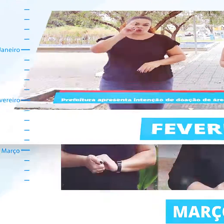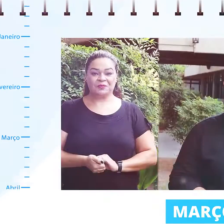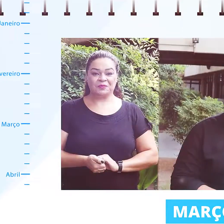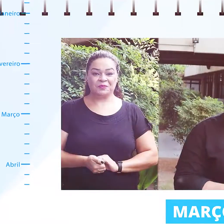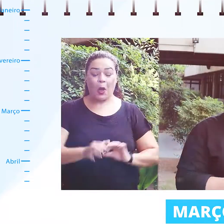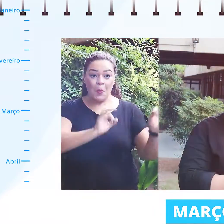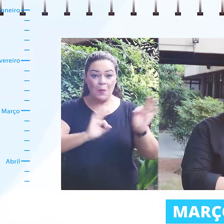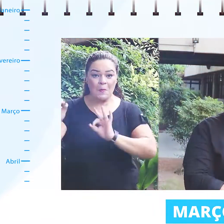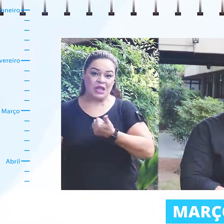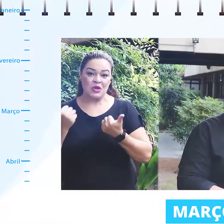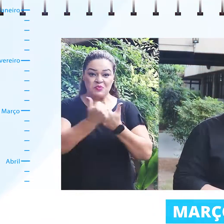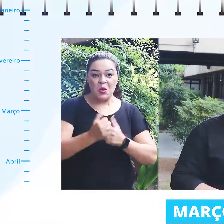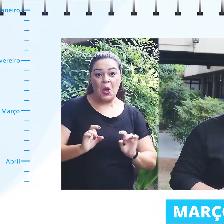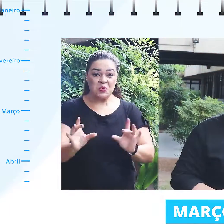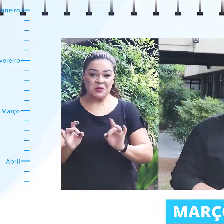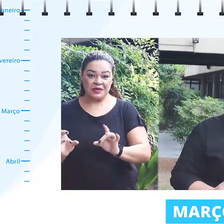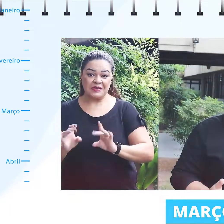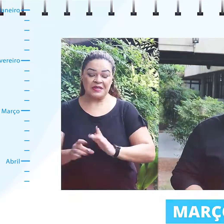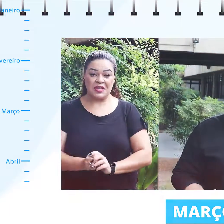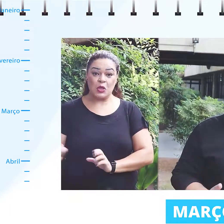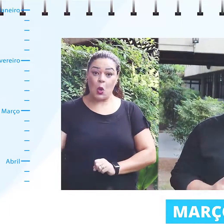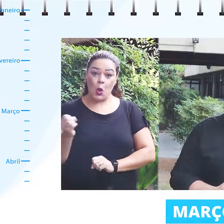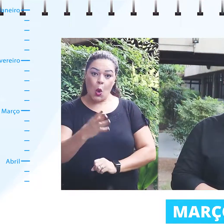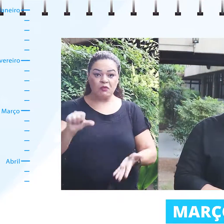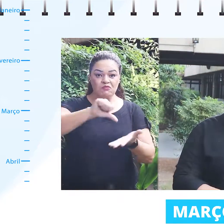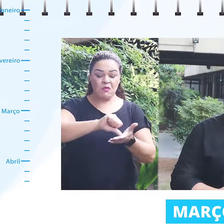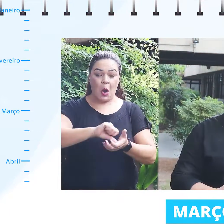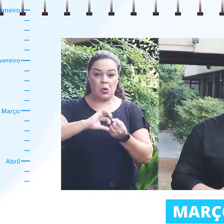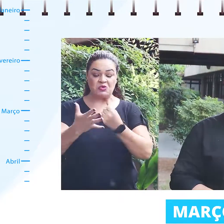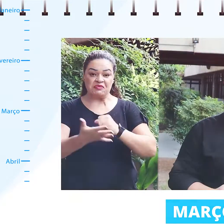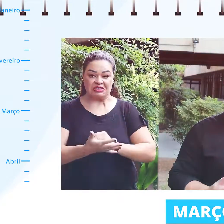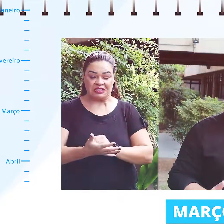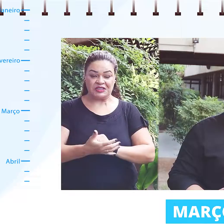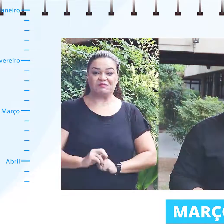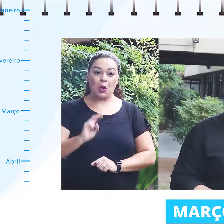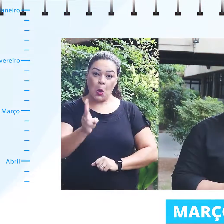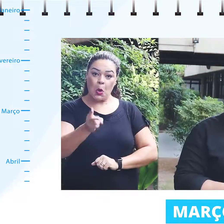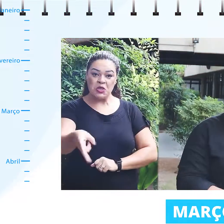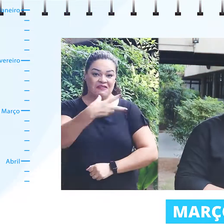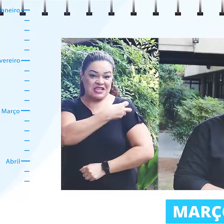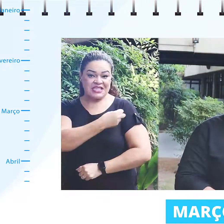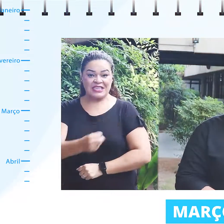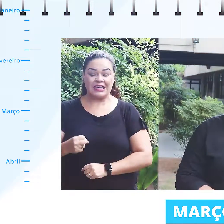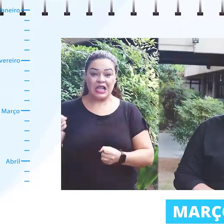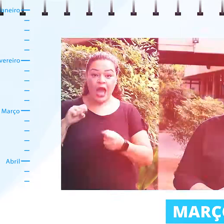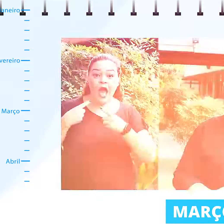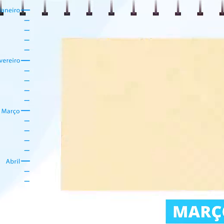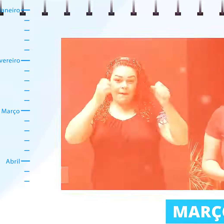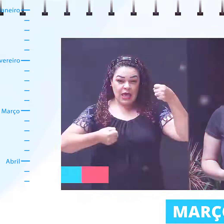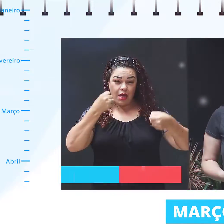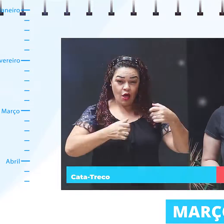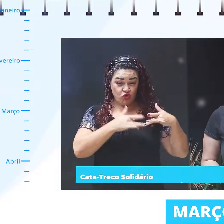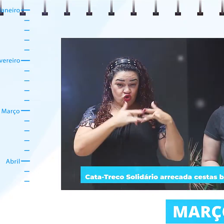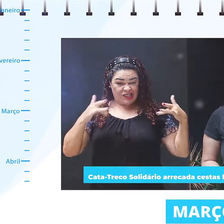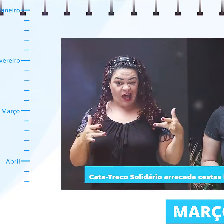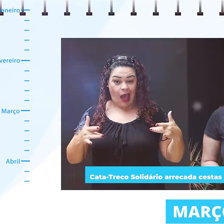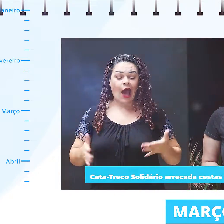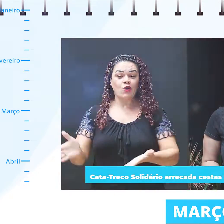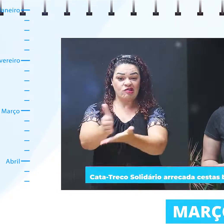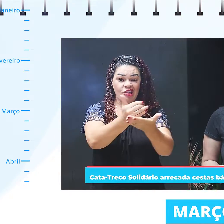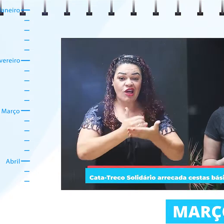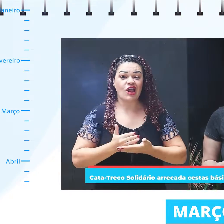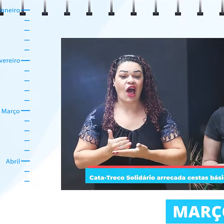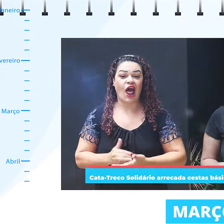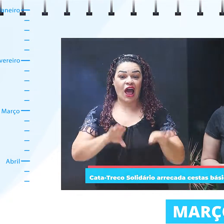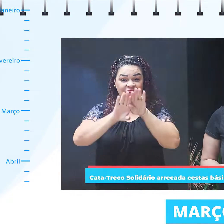Rodoanel. Plano de apoio aos comerciantes, novo covidário na cidade e retomada da campanha de vacinação. Catatreco